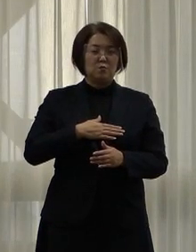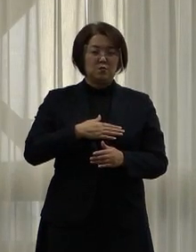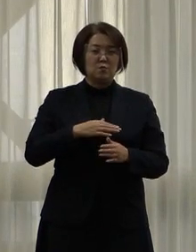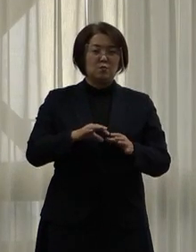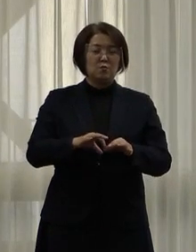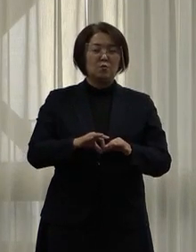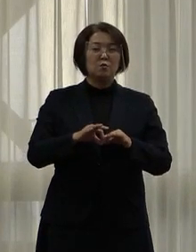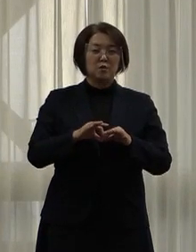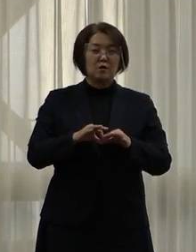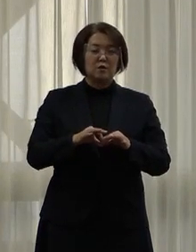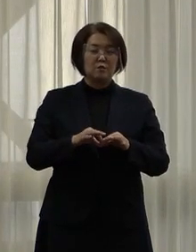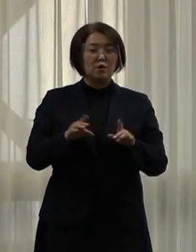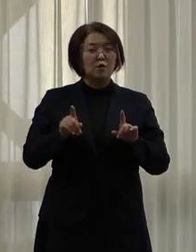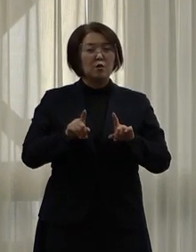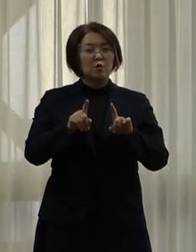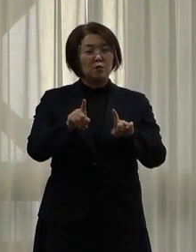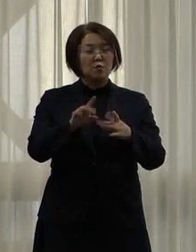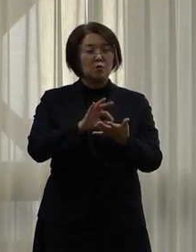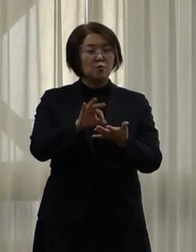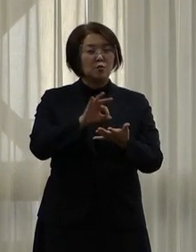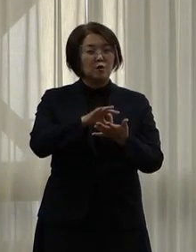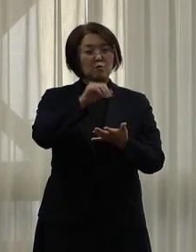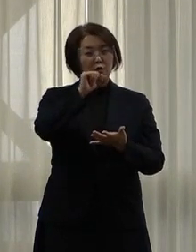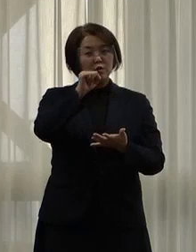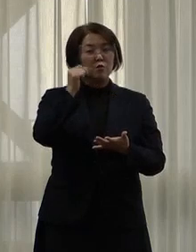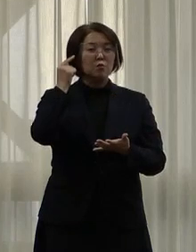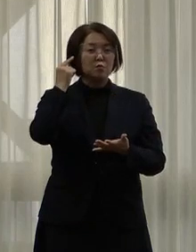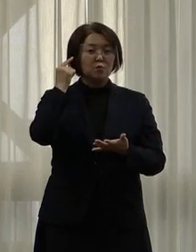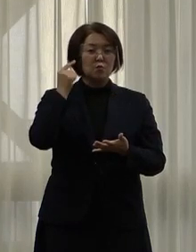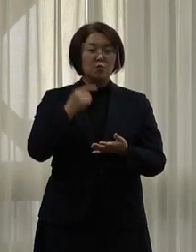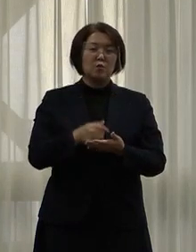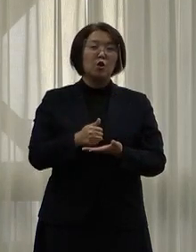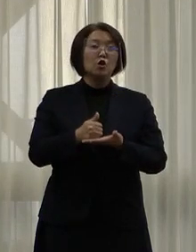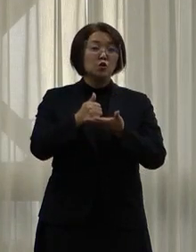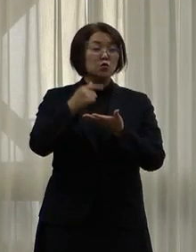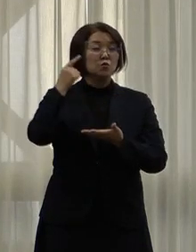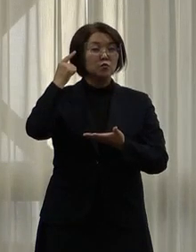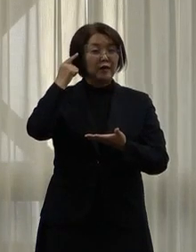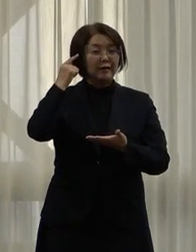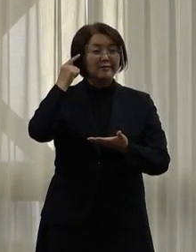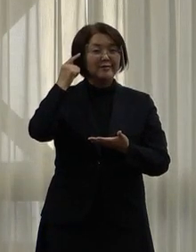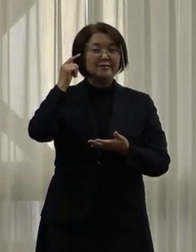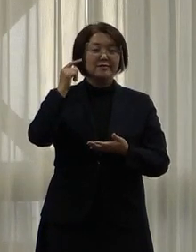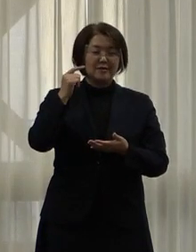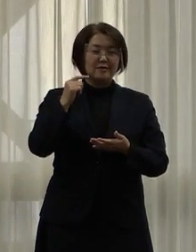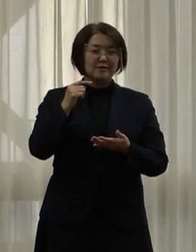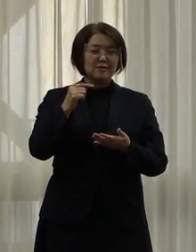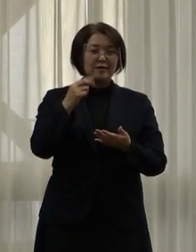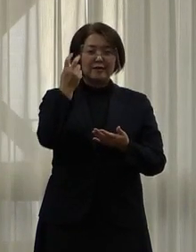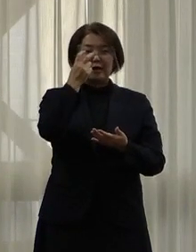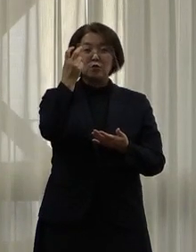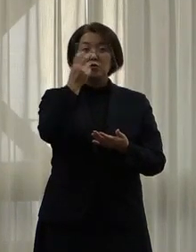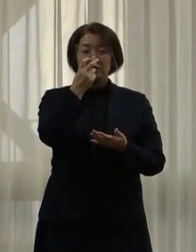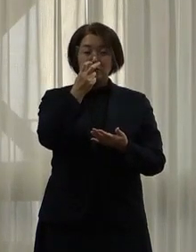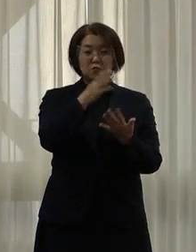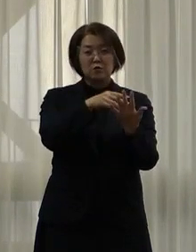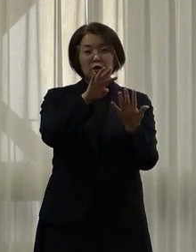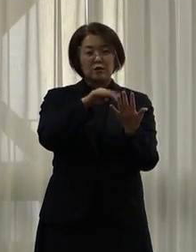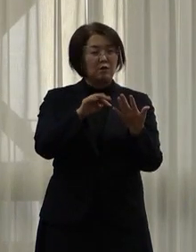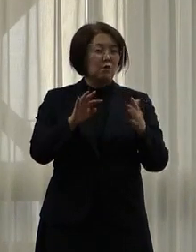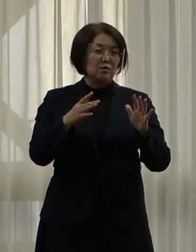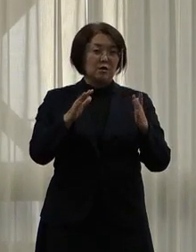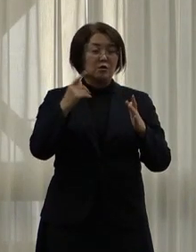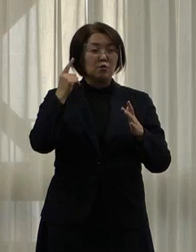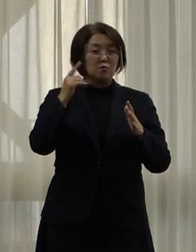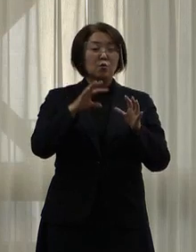なので、それはまあ併用していけばいいんだというふうに思っています。ですから、こういう主観で見るという多分データは他ではなかなかないと思うので、